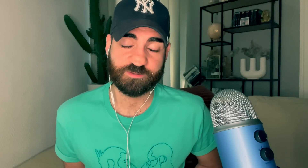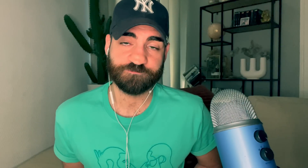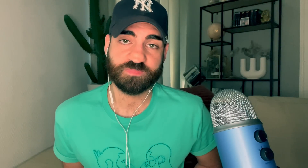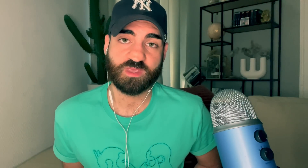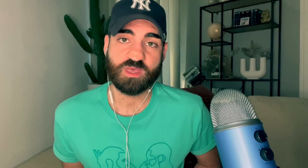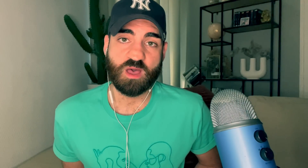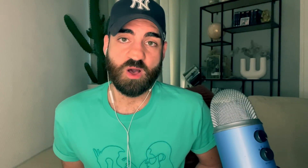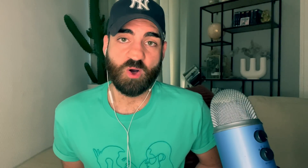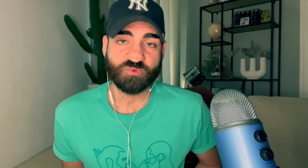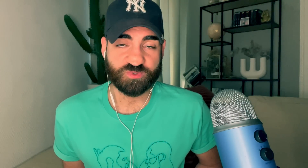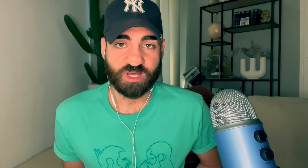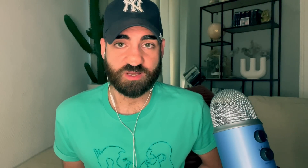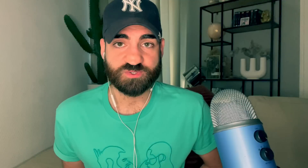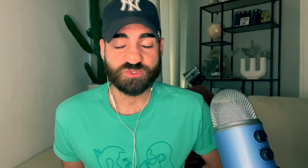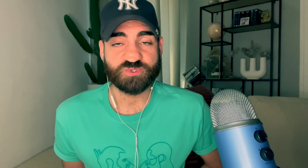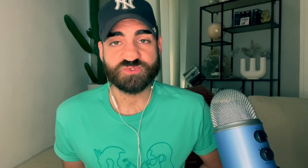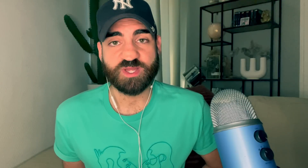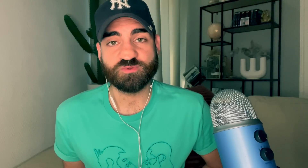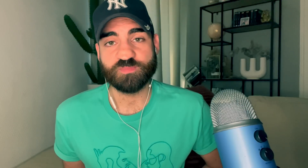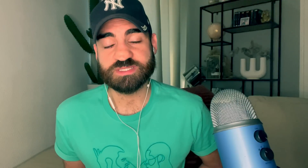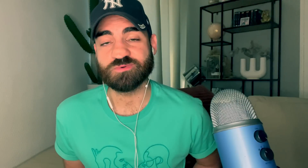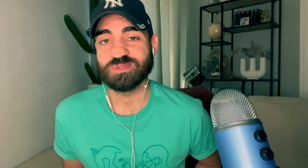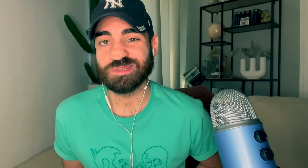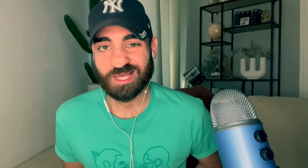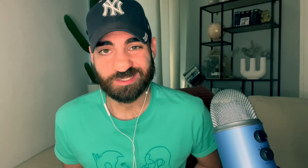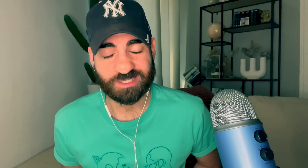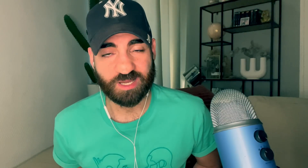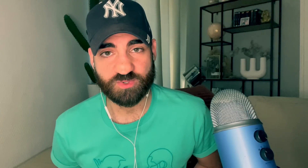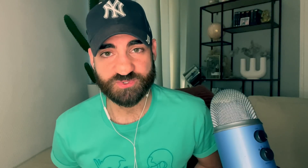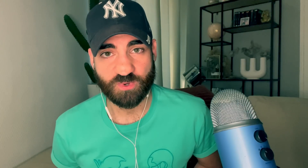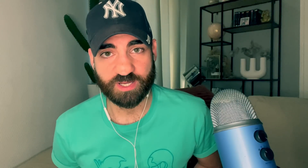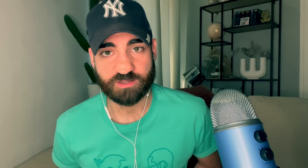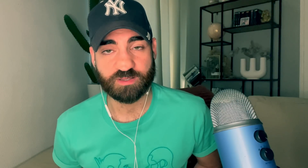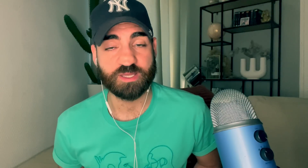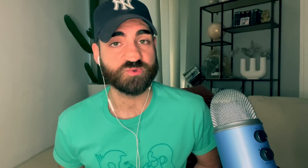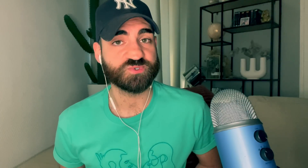En tout cas, je te souhaite de passer une agréable soirée et on se